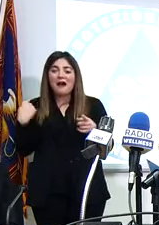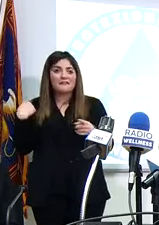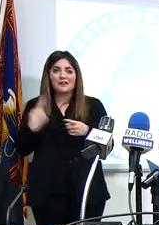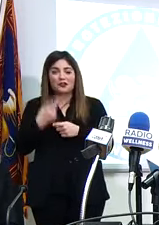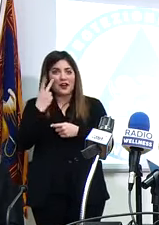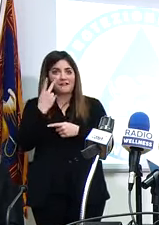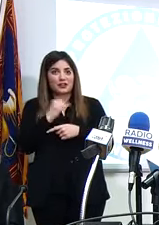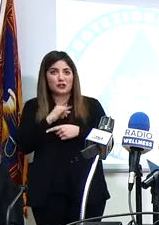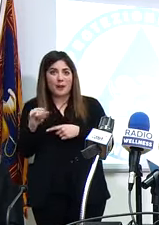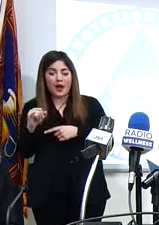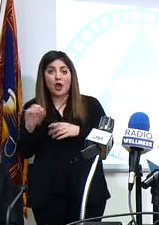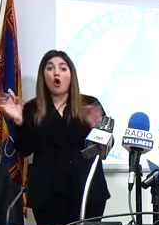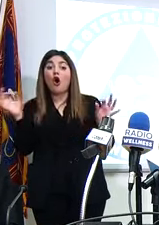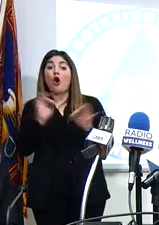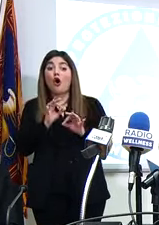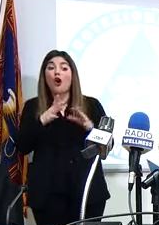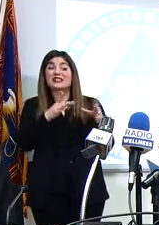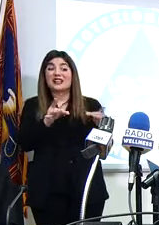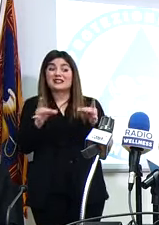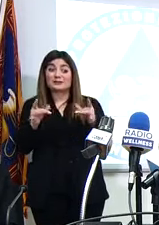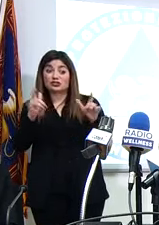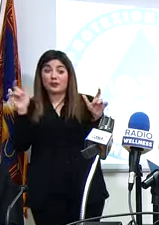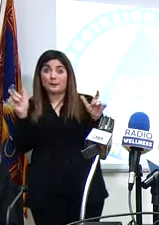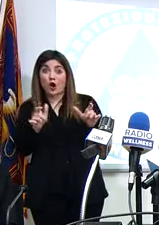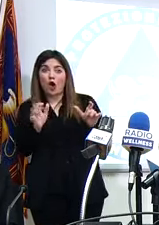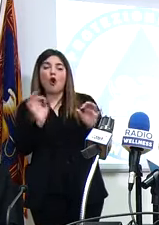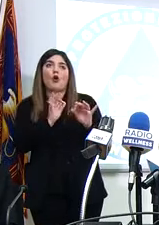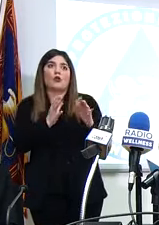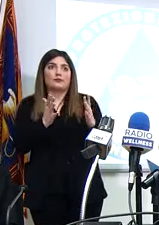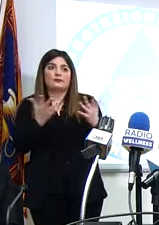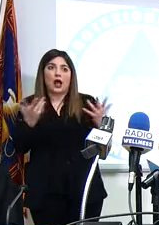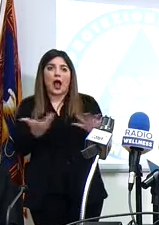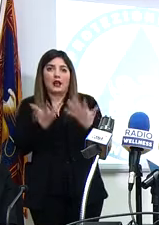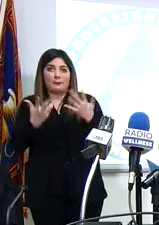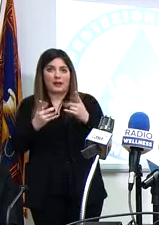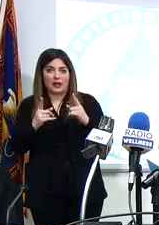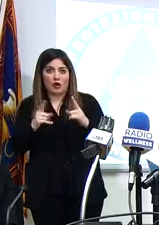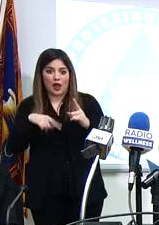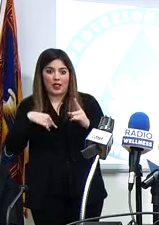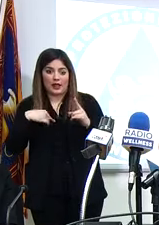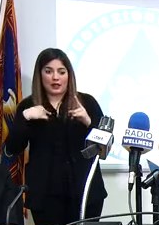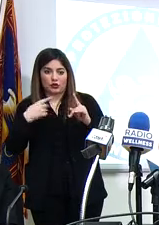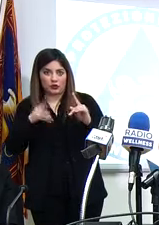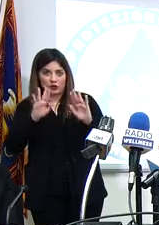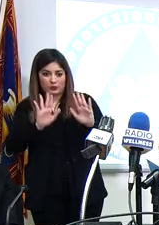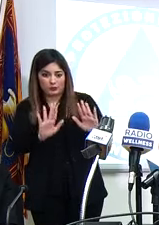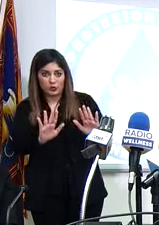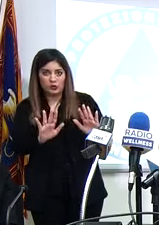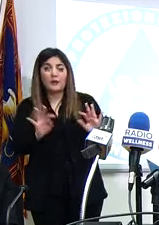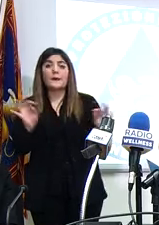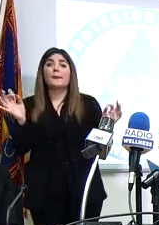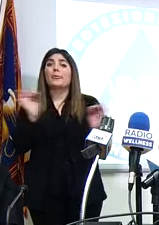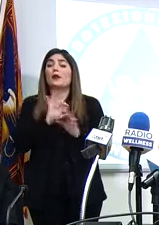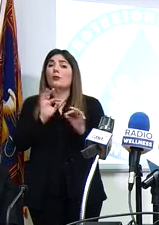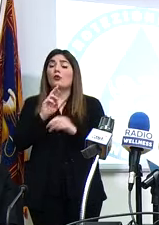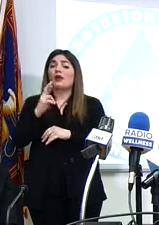la trasmissione, o almeno la freniamo in modo significativo, oppure